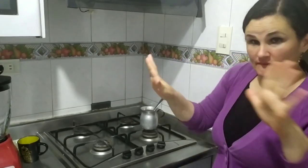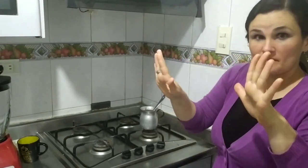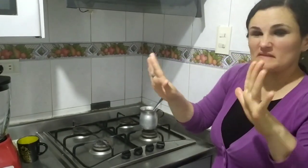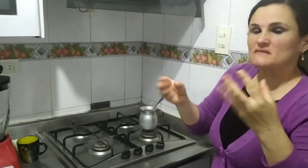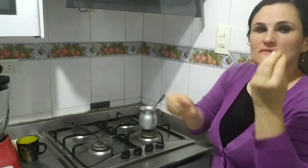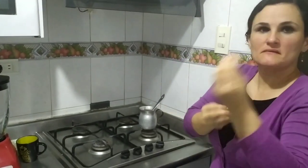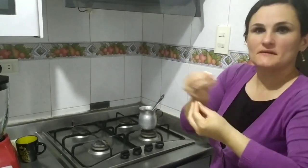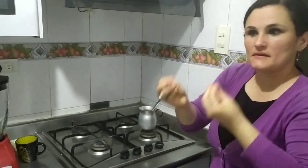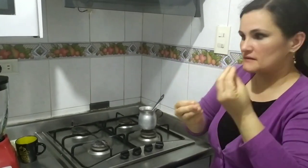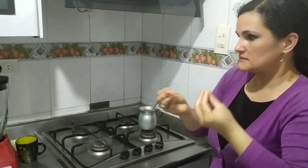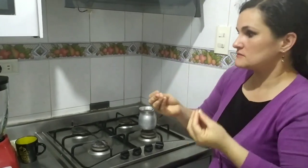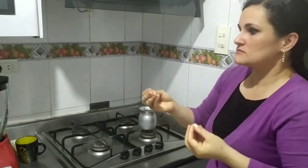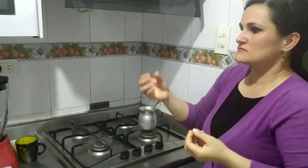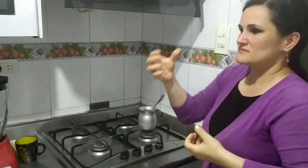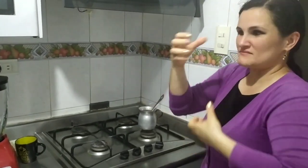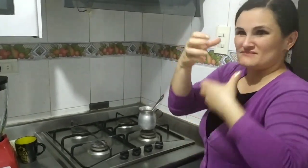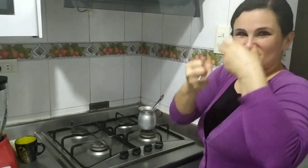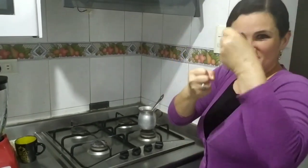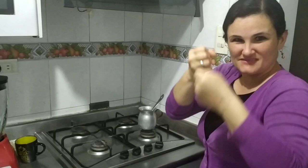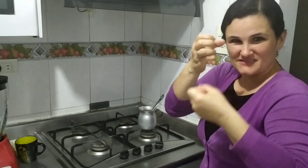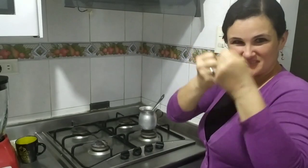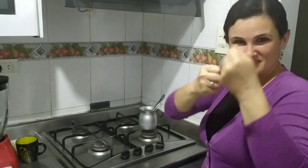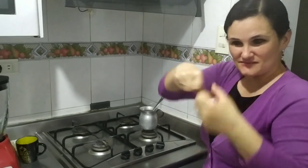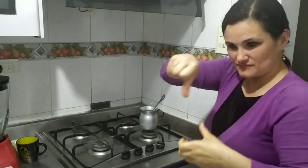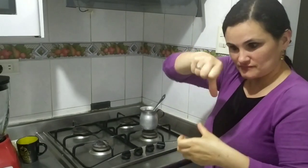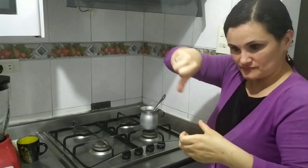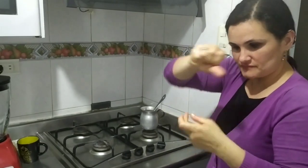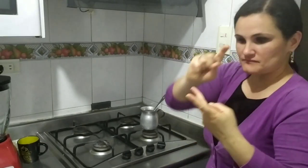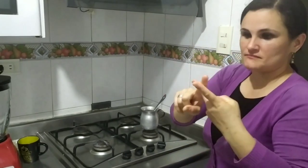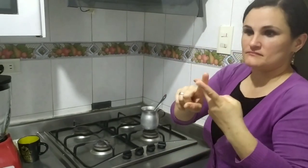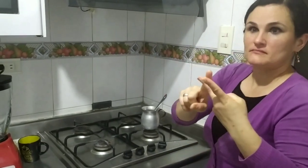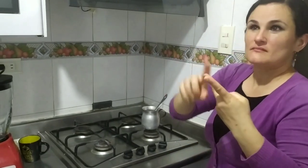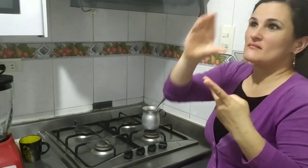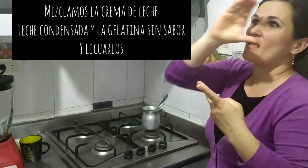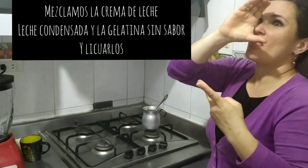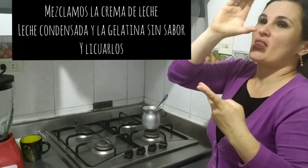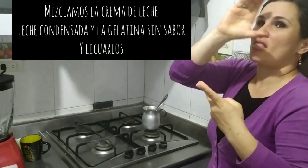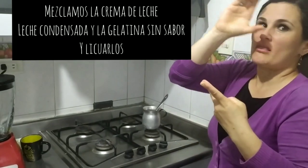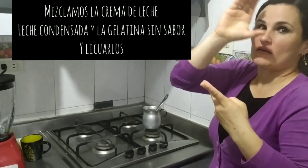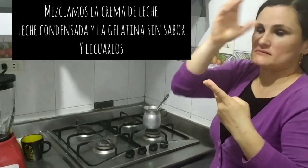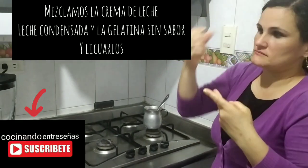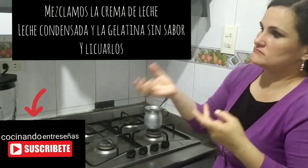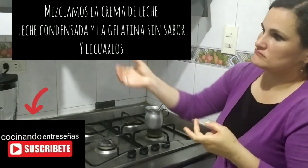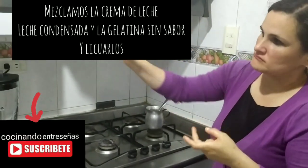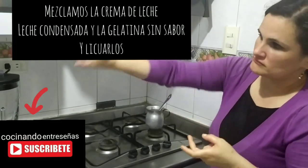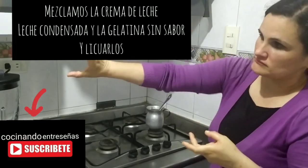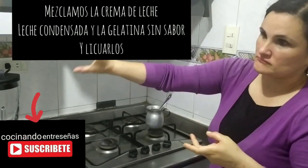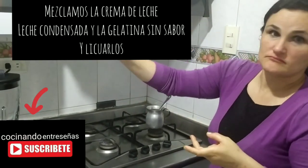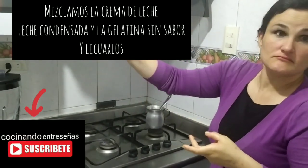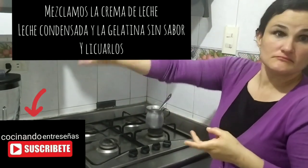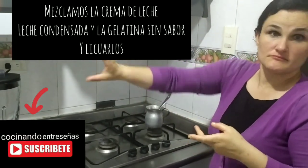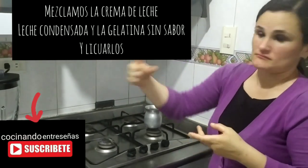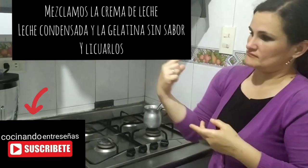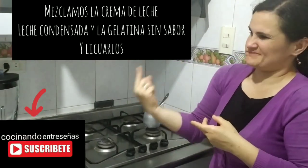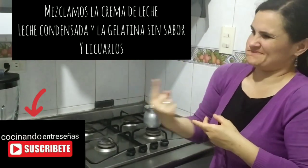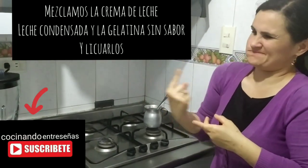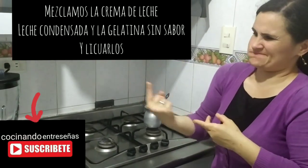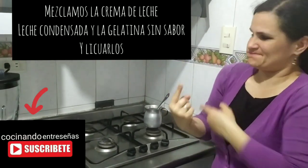Mezclamos bien y esperamos un momento para mezclar todos los ingredientes en la licuadora junto